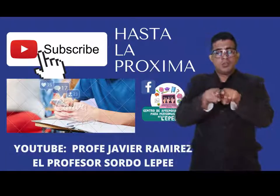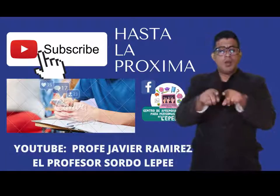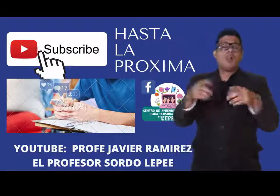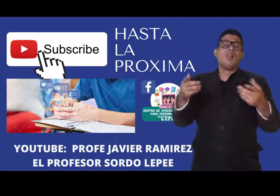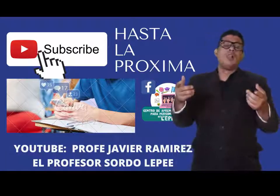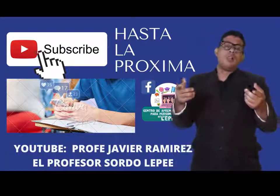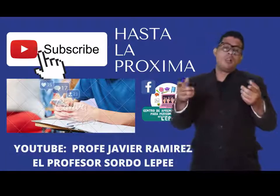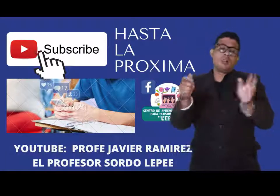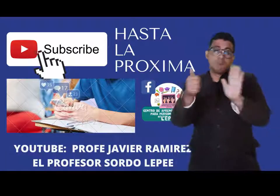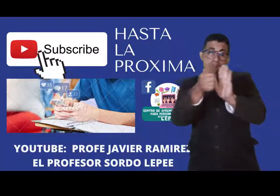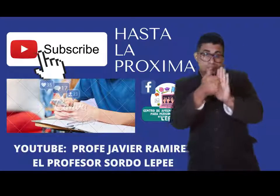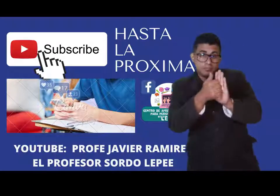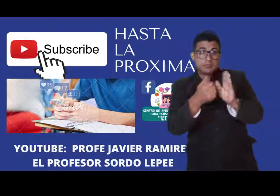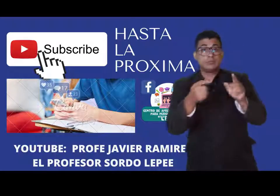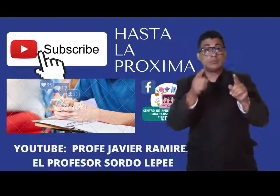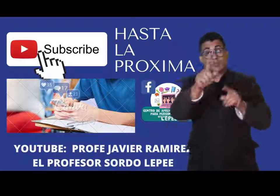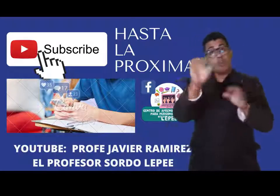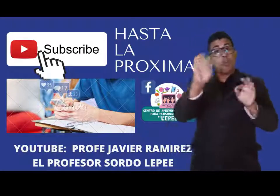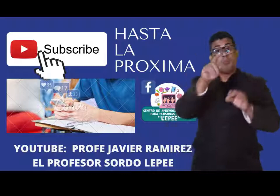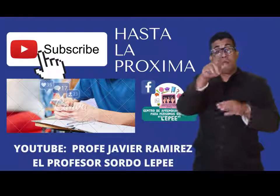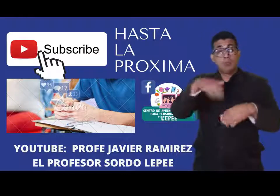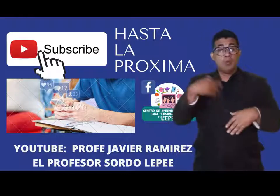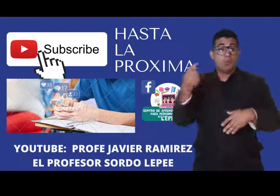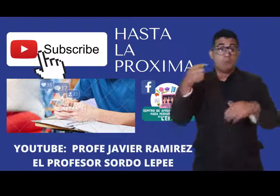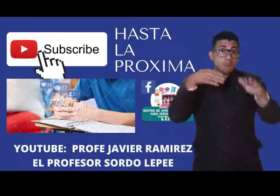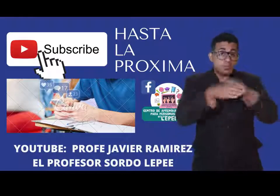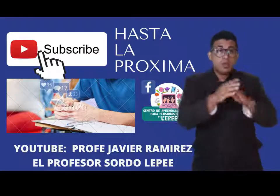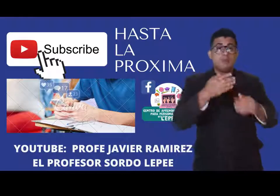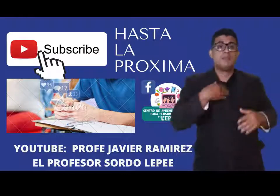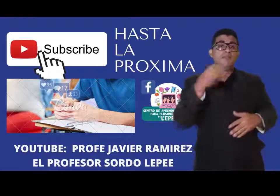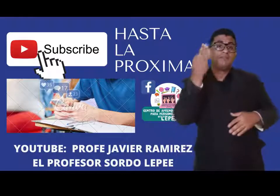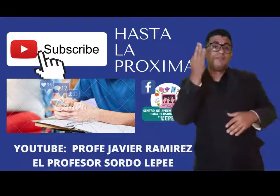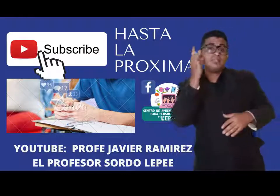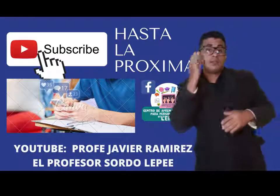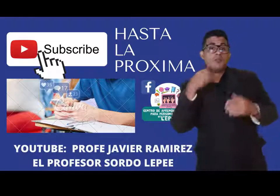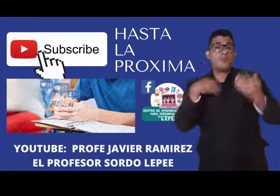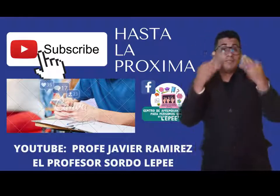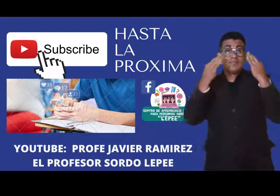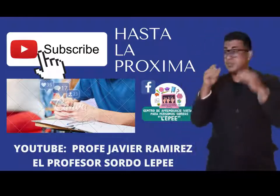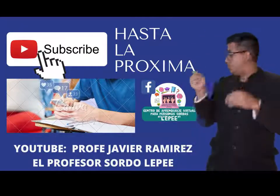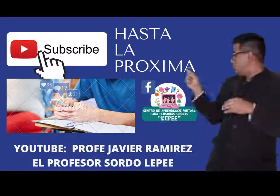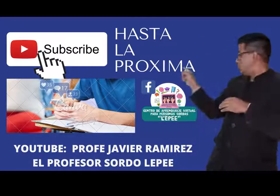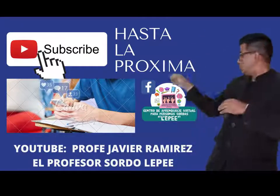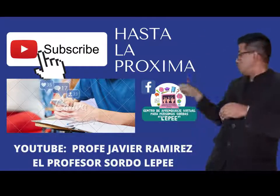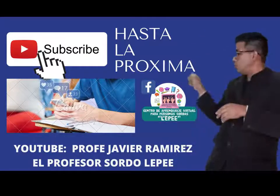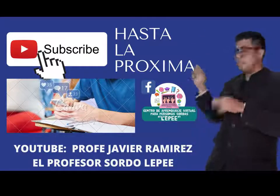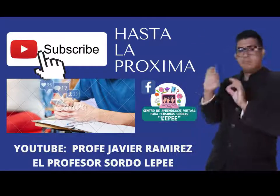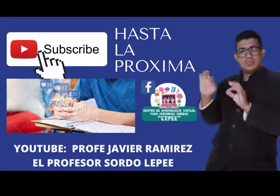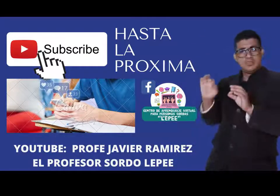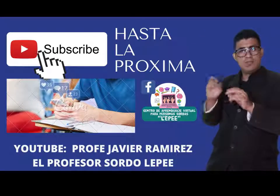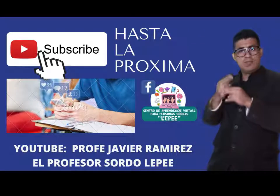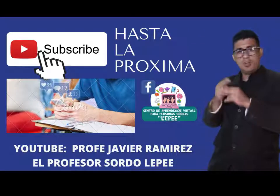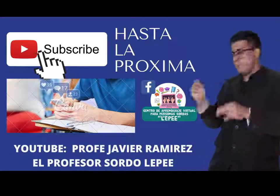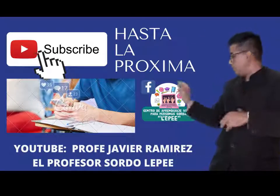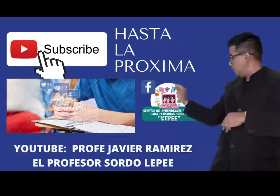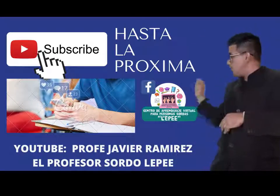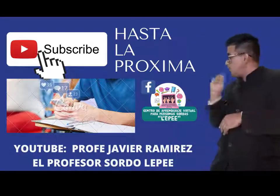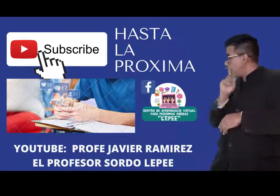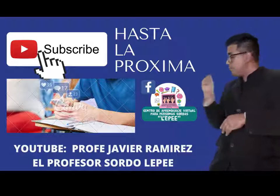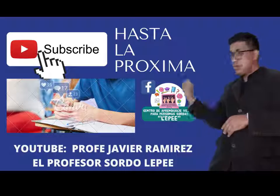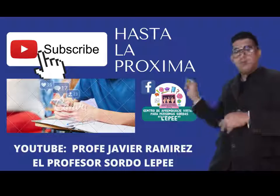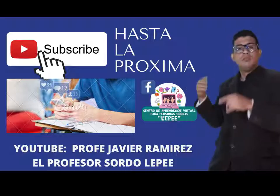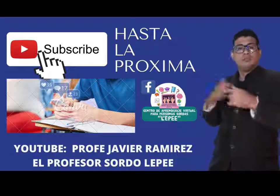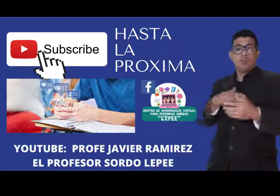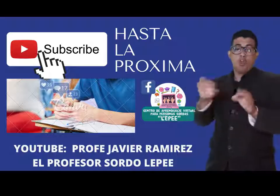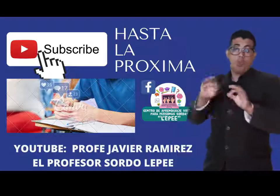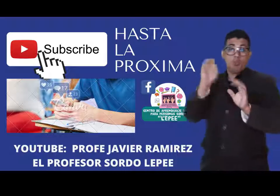podré responder o decir algo al respecto. Compártanlo también o síganme en Facebook,